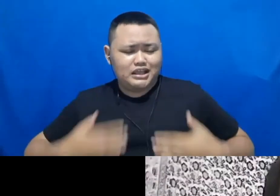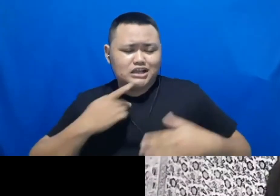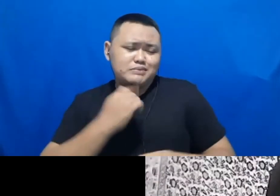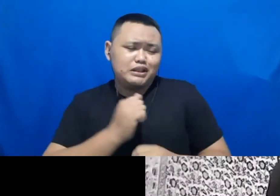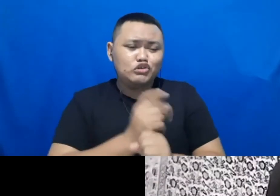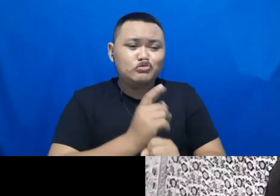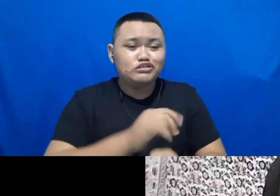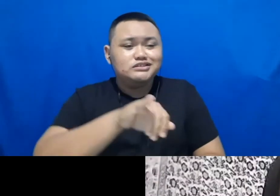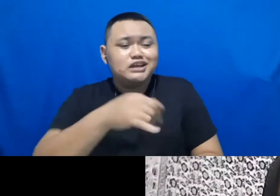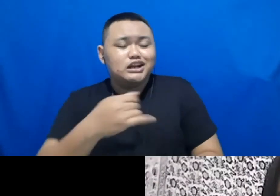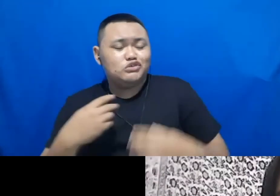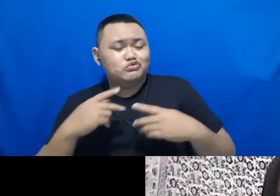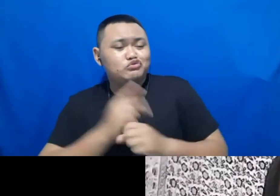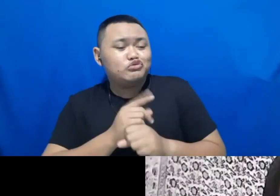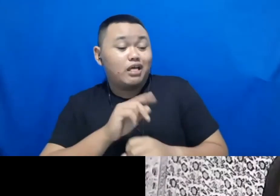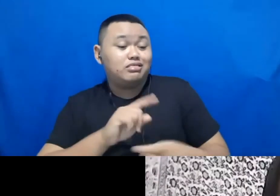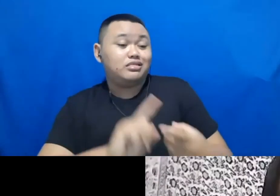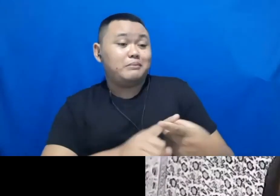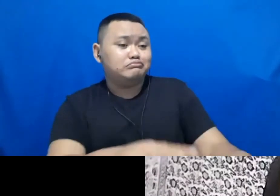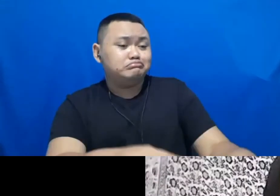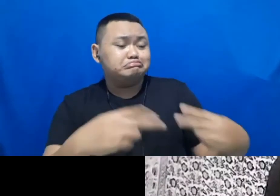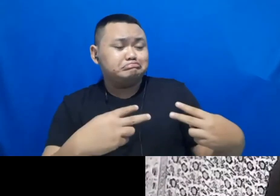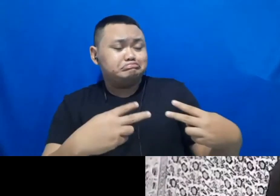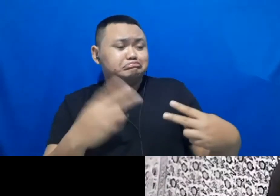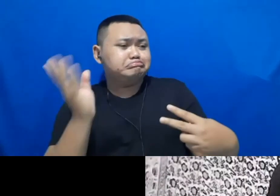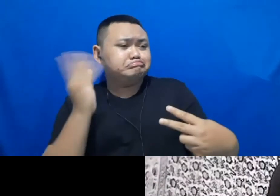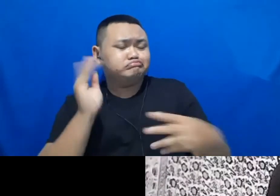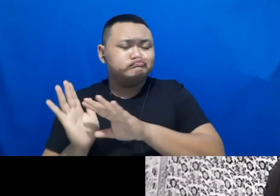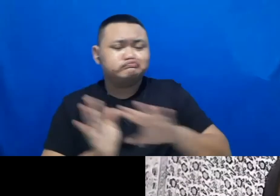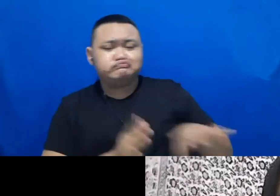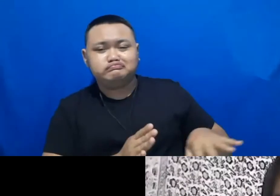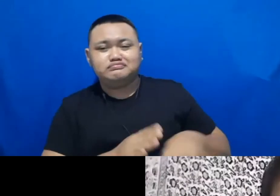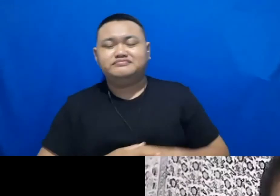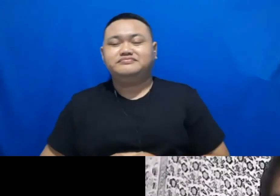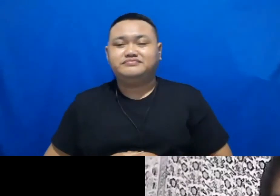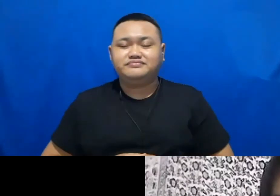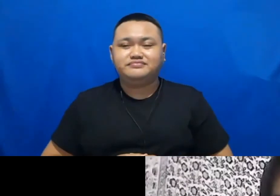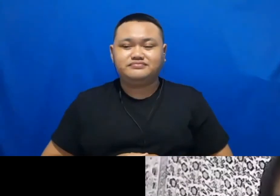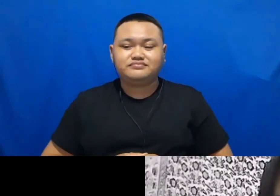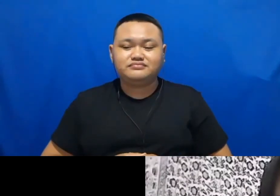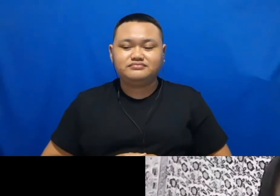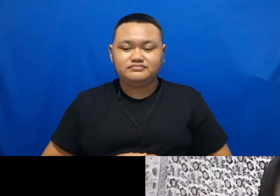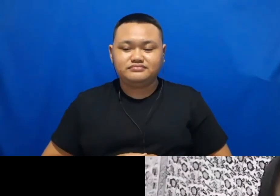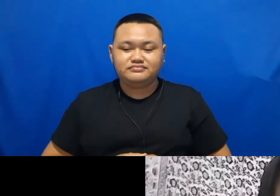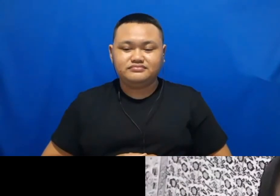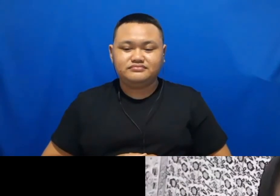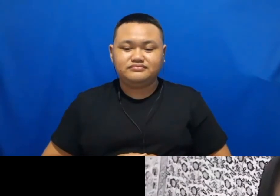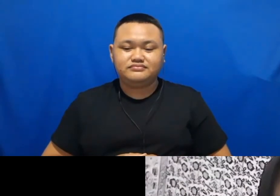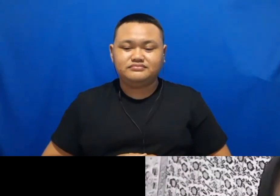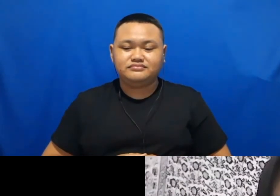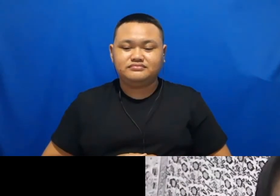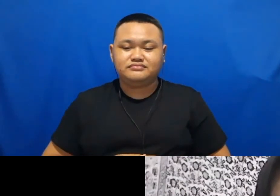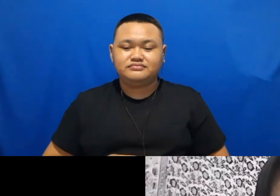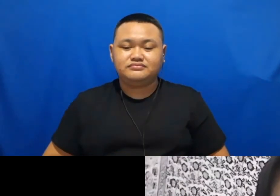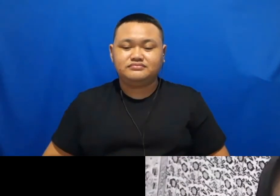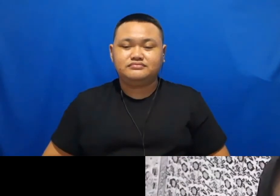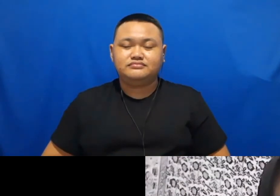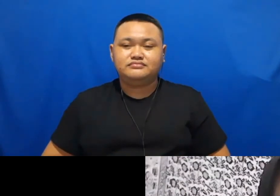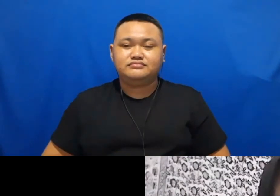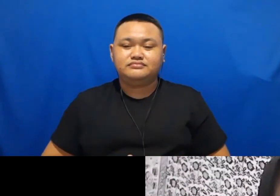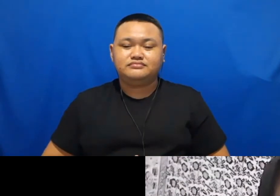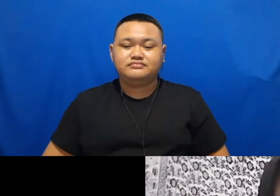itu mulai dari satu, ini yang paling rendah itu adalah bias gitu, bias